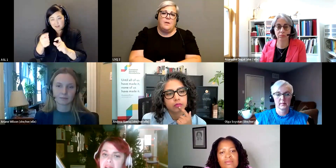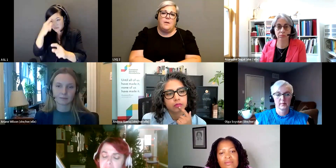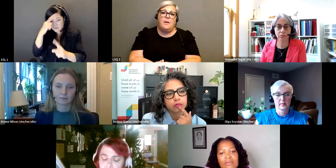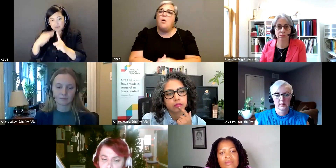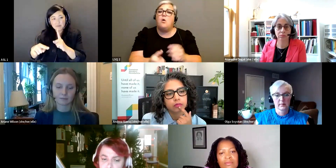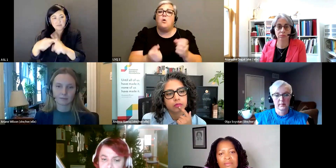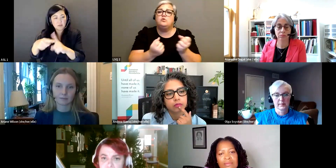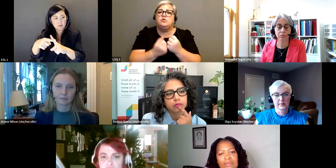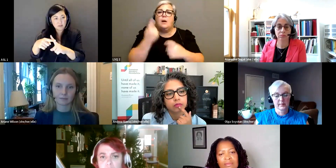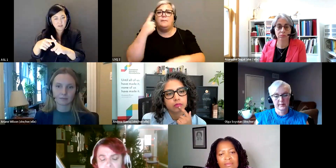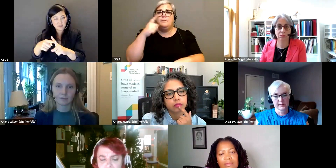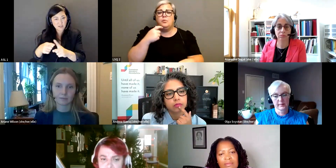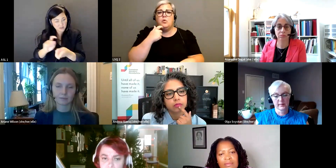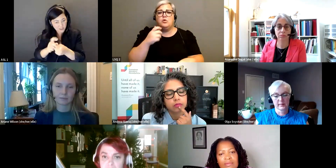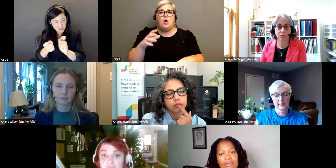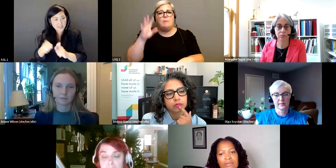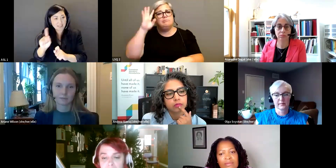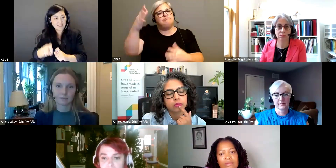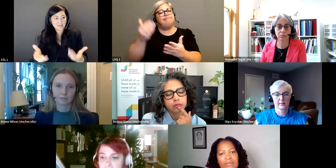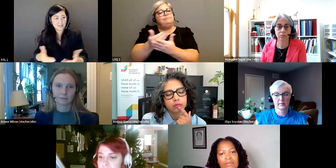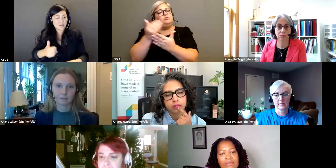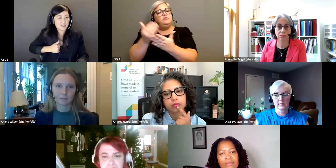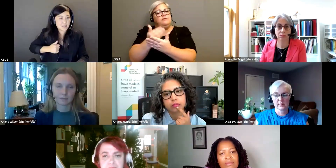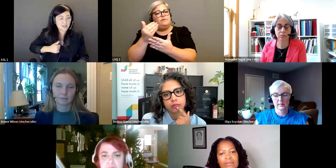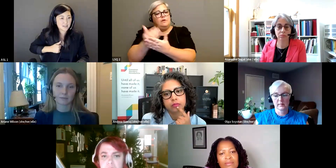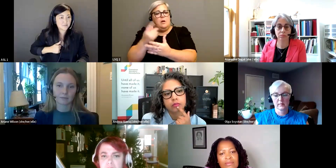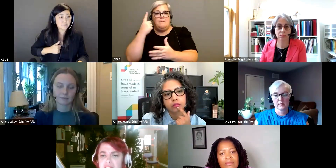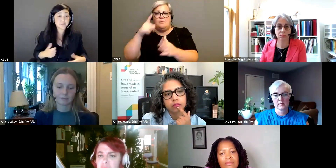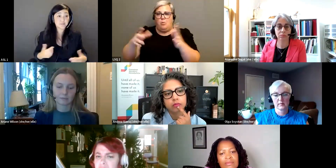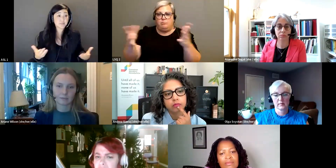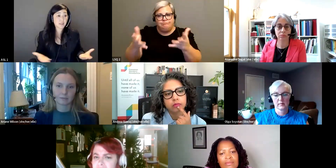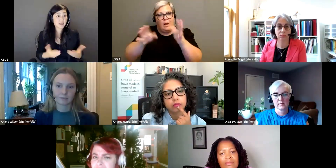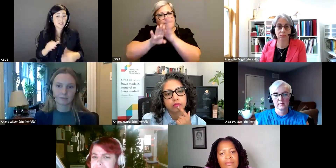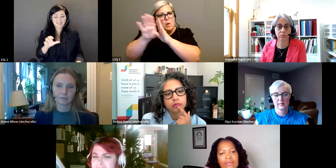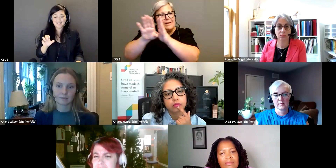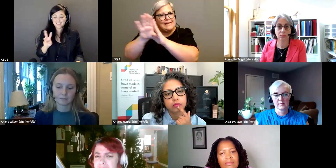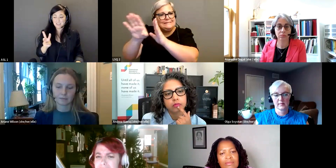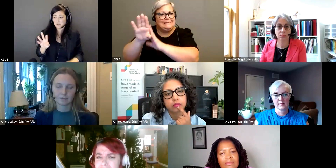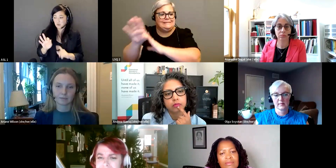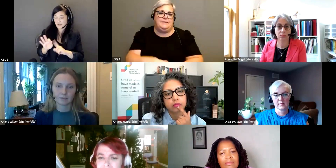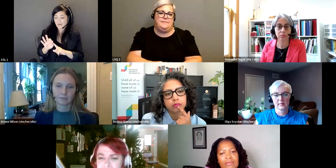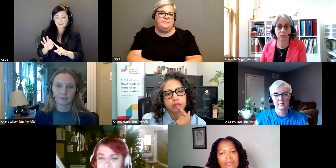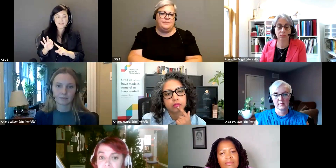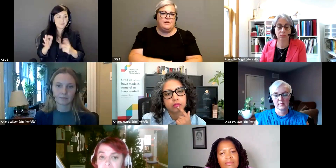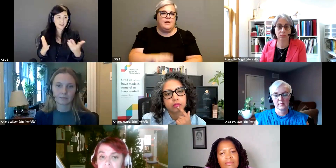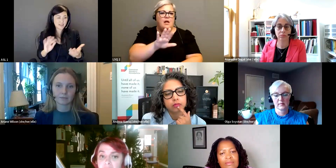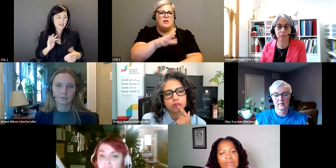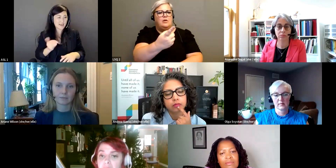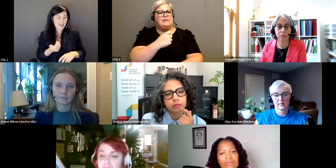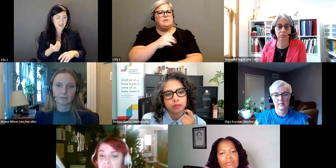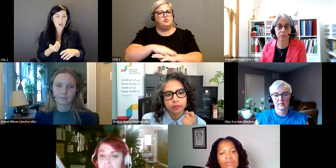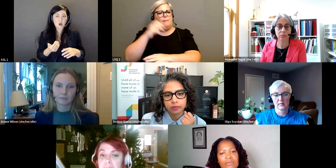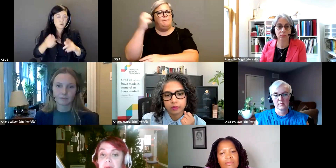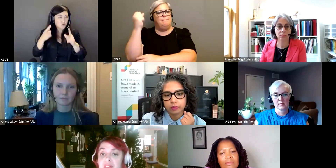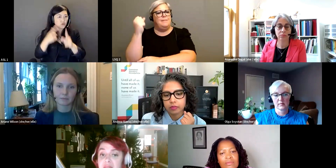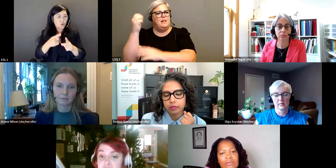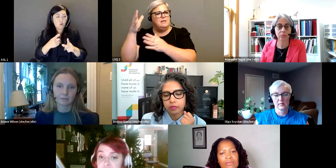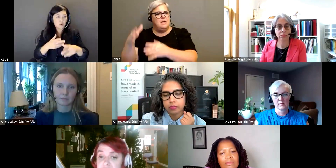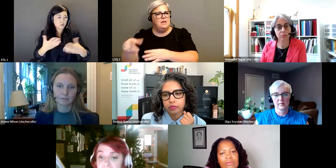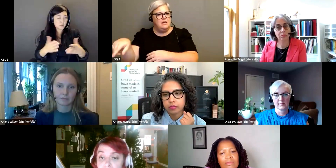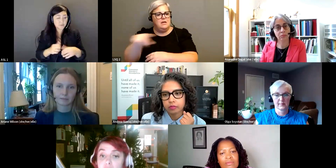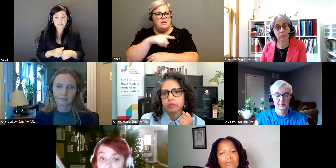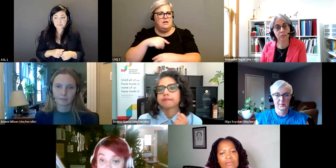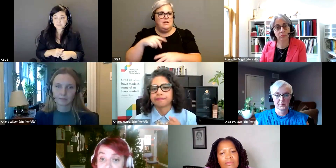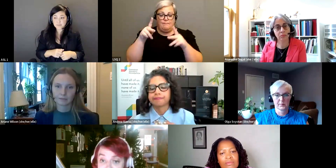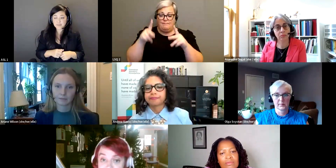envers les initiatives progressistes au Canada. J'en reviens à votre question par rapport à nos piliers. Je l'ai dit dans ma